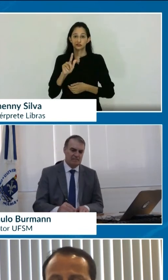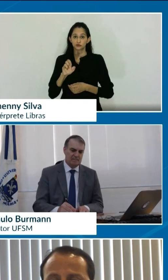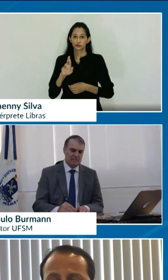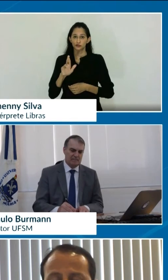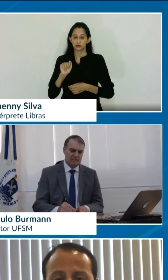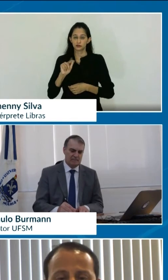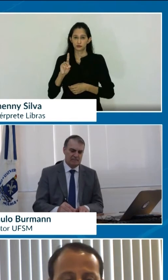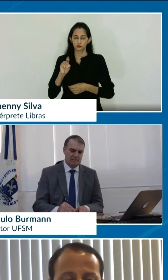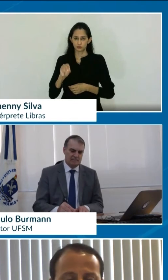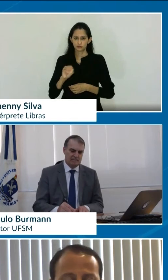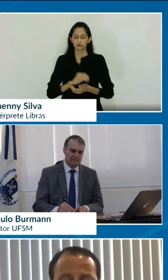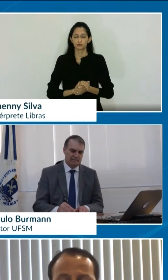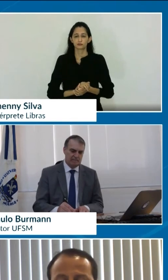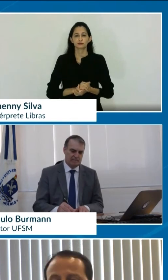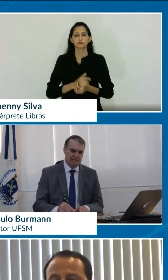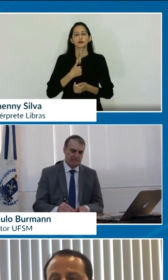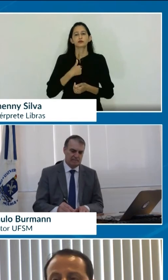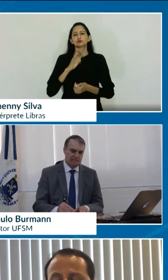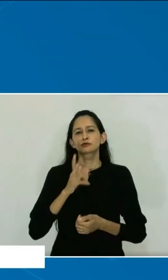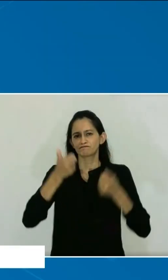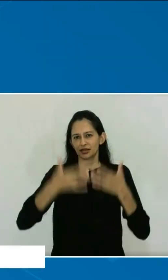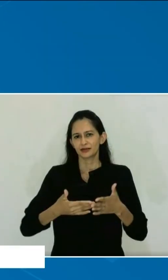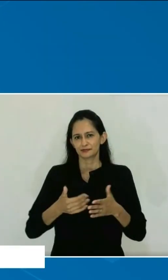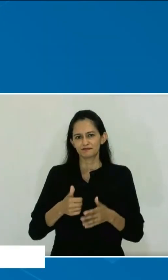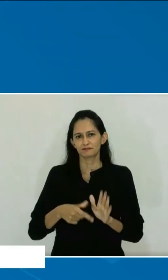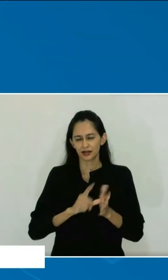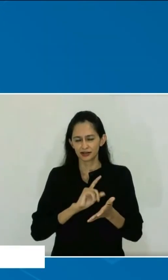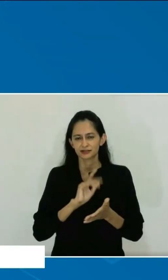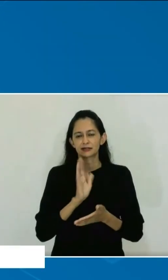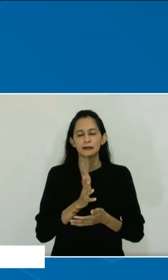Letícia, como eu expliquei anteriormente,